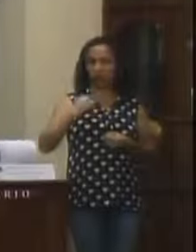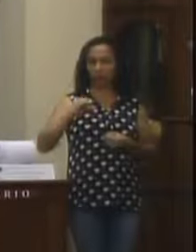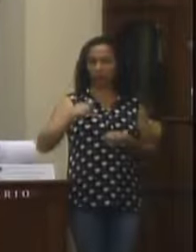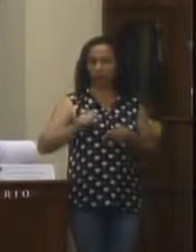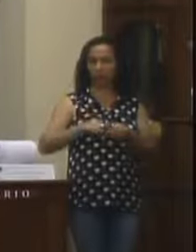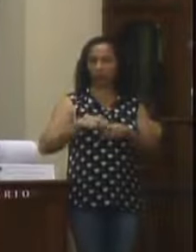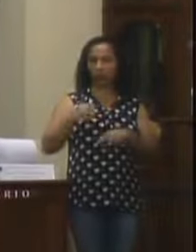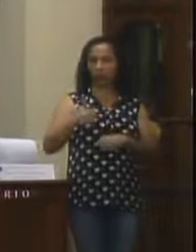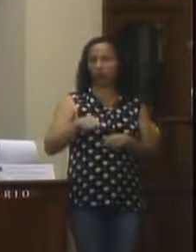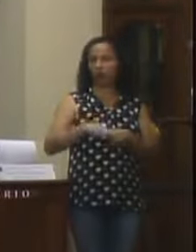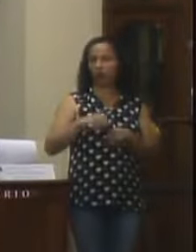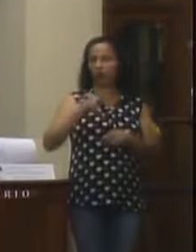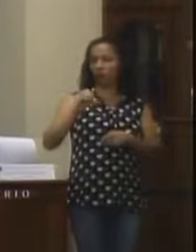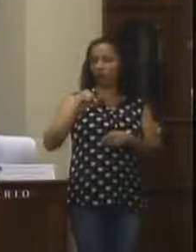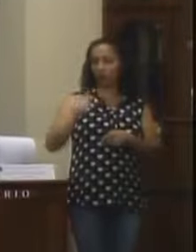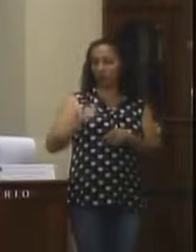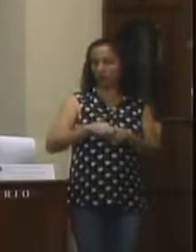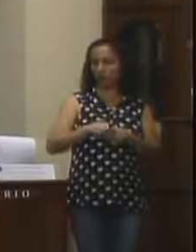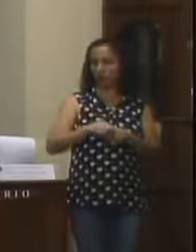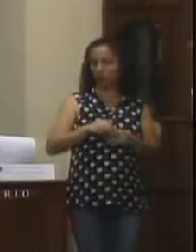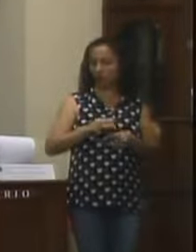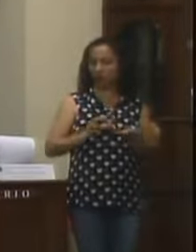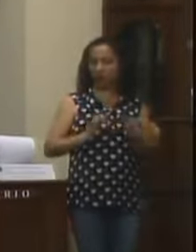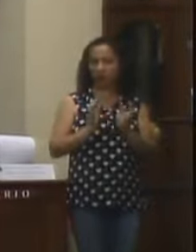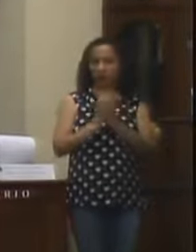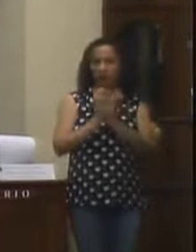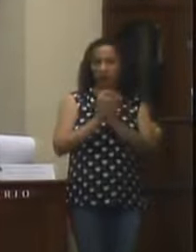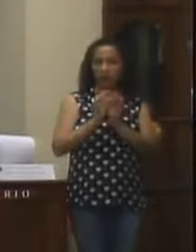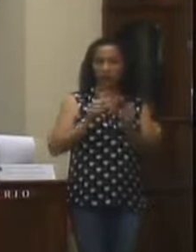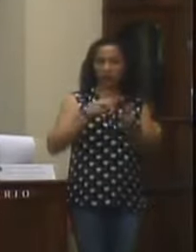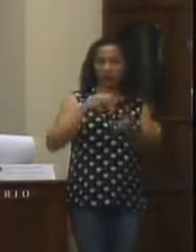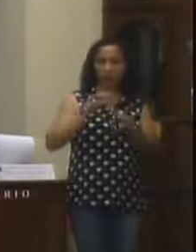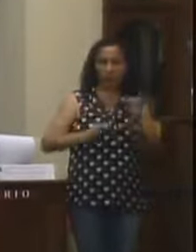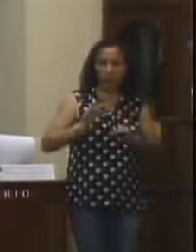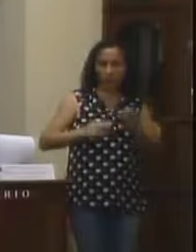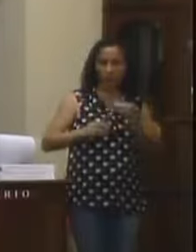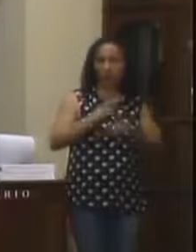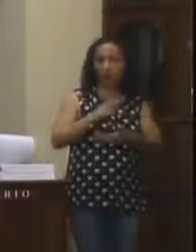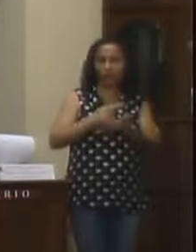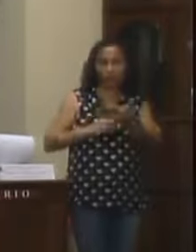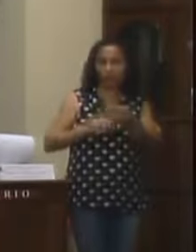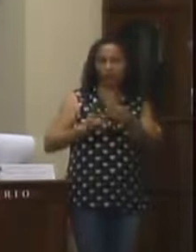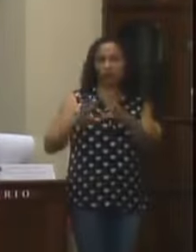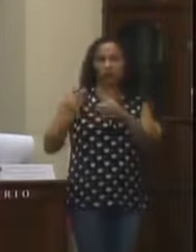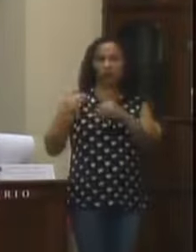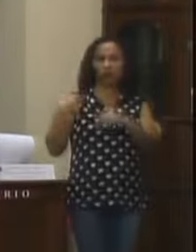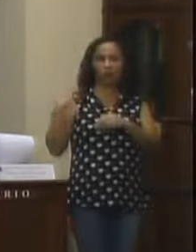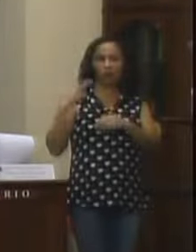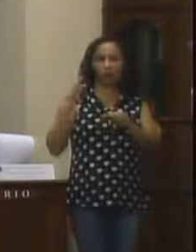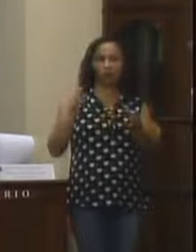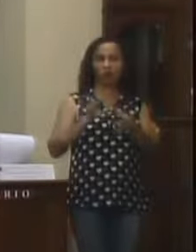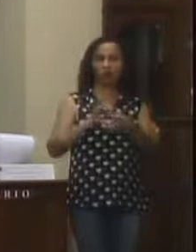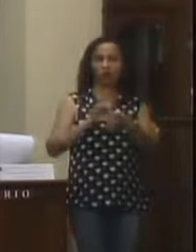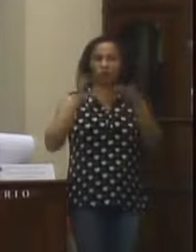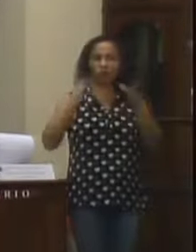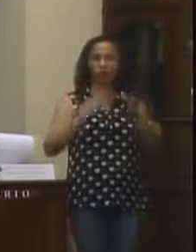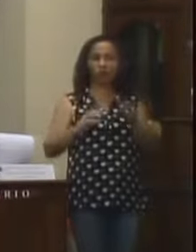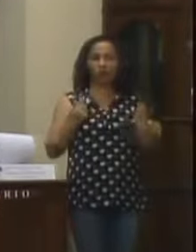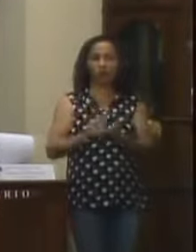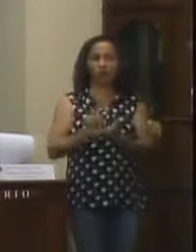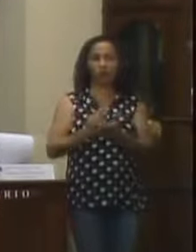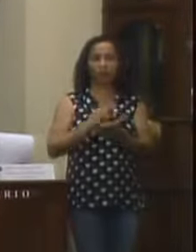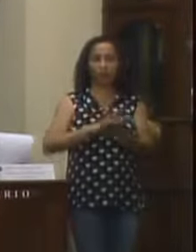lei ordinária enviado a esta Comissão Permanente de Justiça e Redação, a presente proposição legislativa encaminhada pelo nobre vereador é formalmente, materialmente constitucional, legal